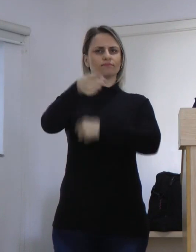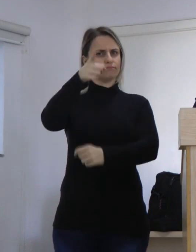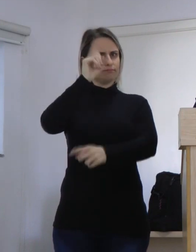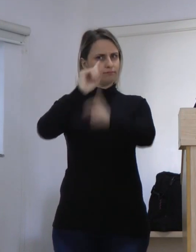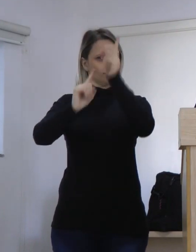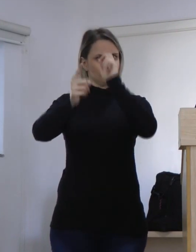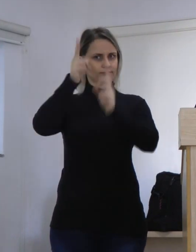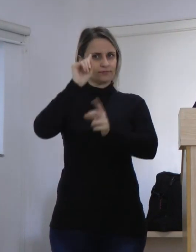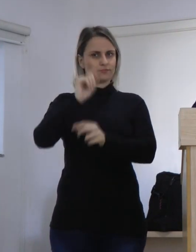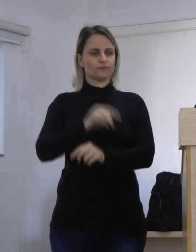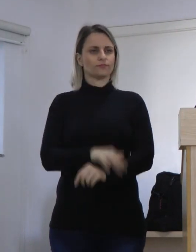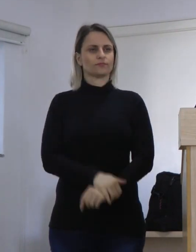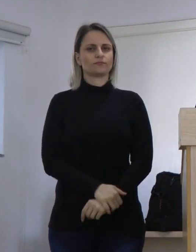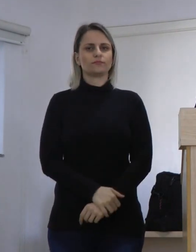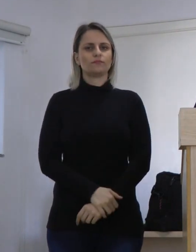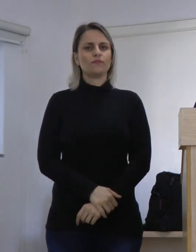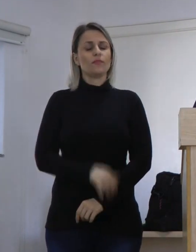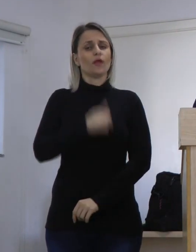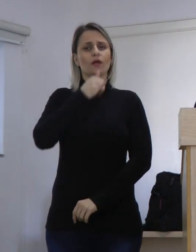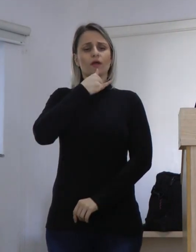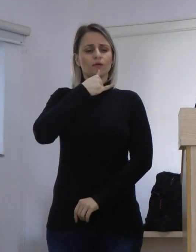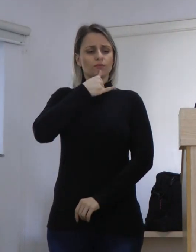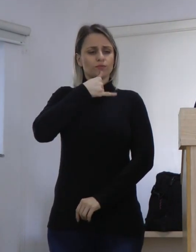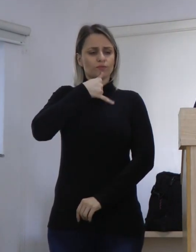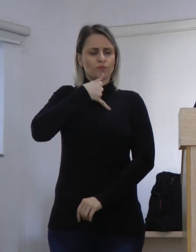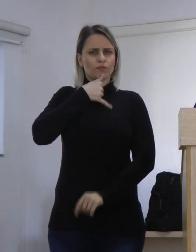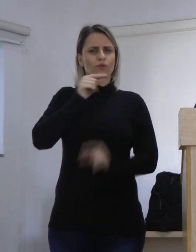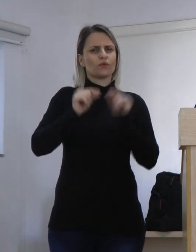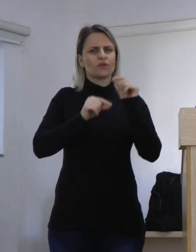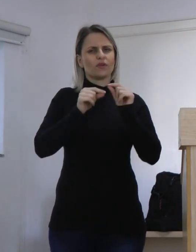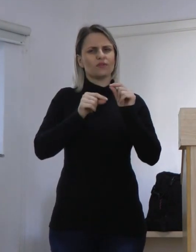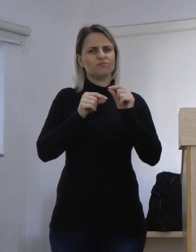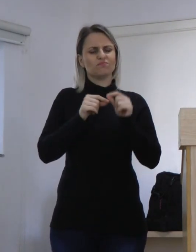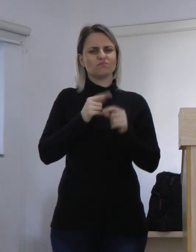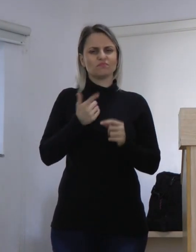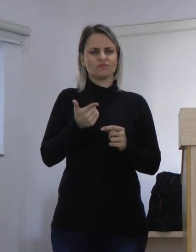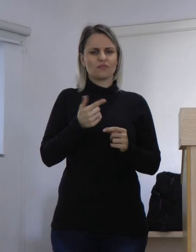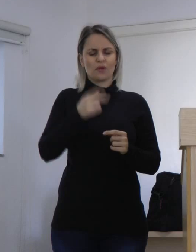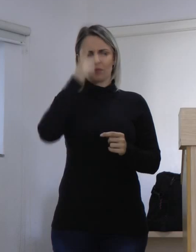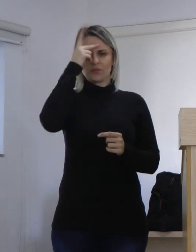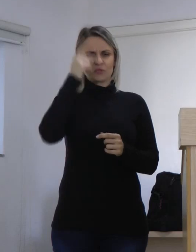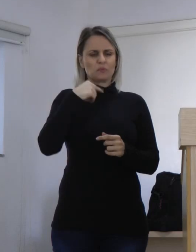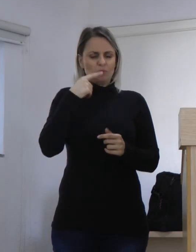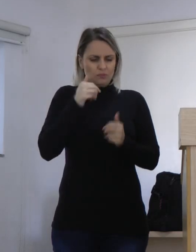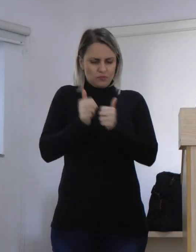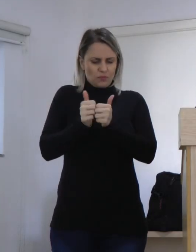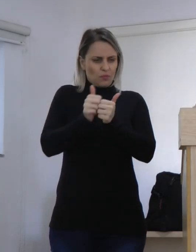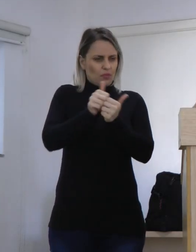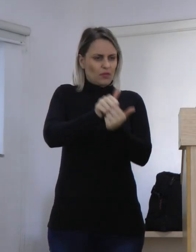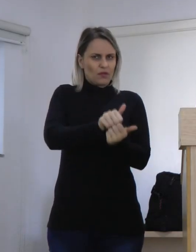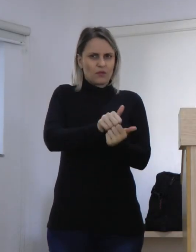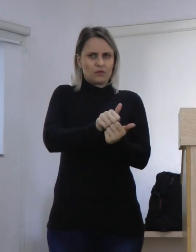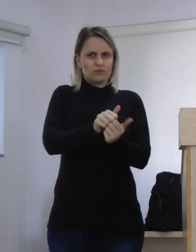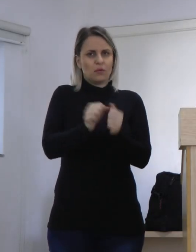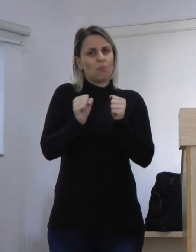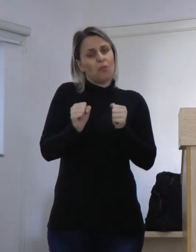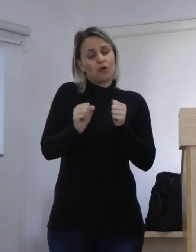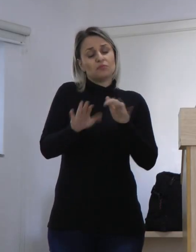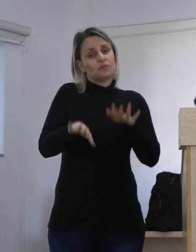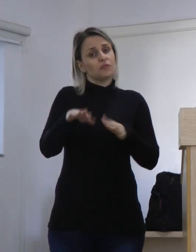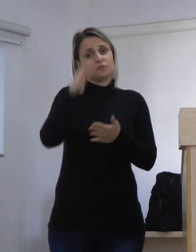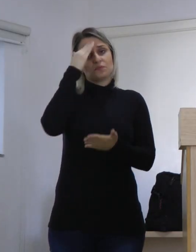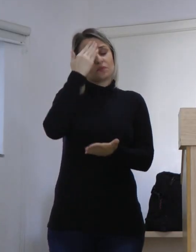é? E a tristeza? A tristeza é insatisfação, é inadaptação. Pode ser fruto de crenças,